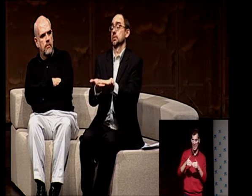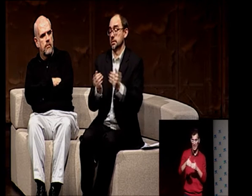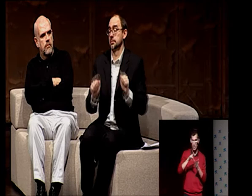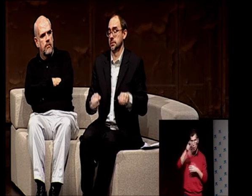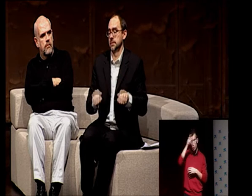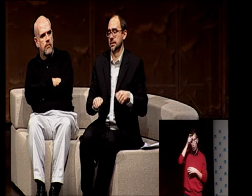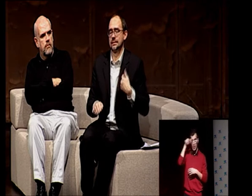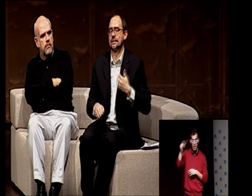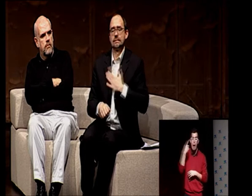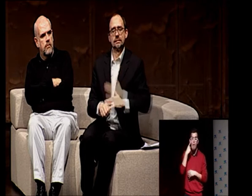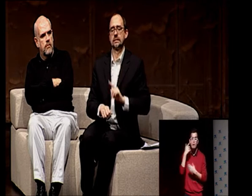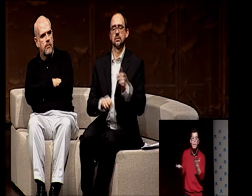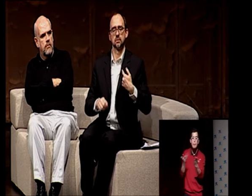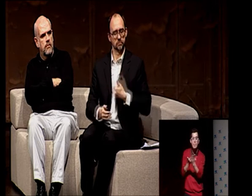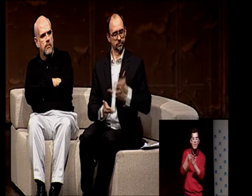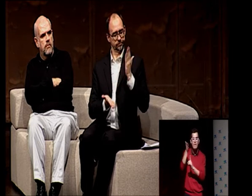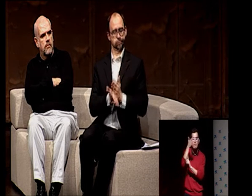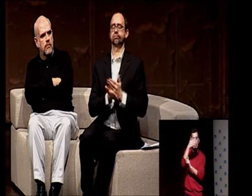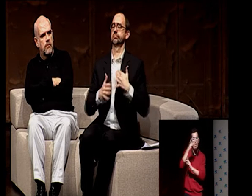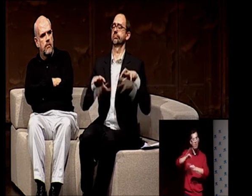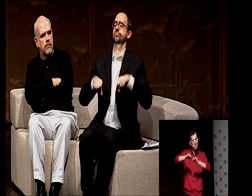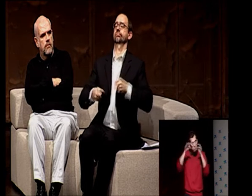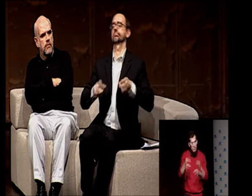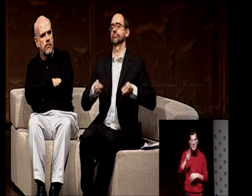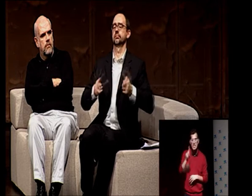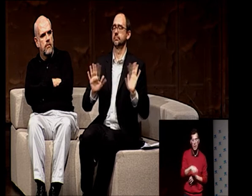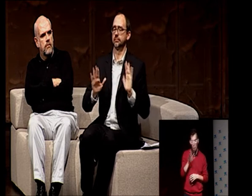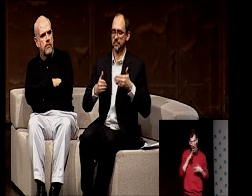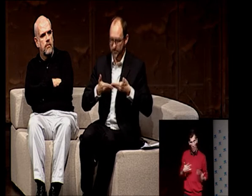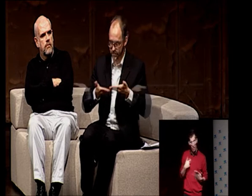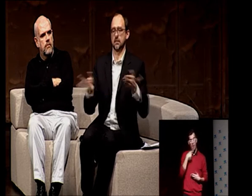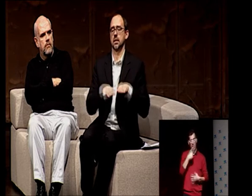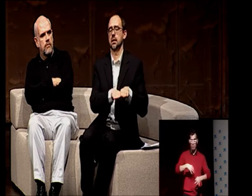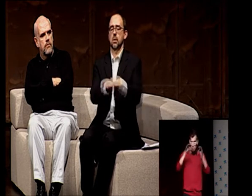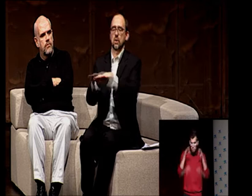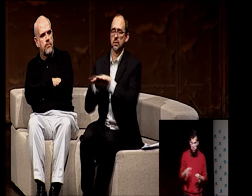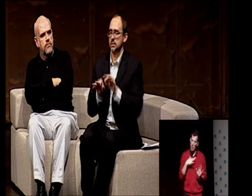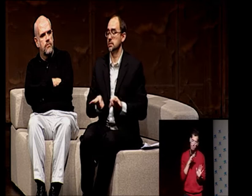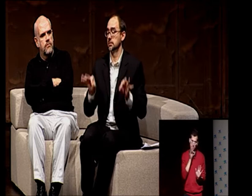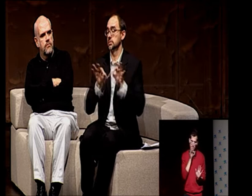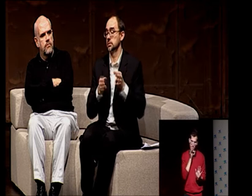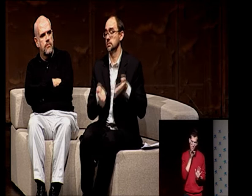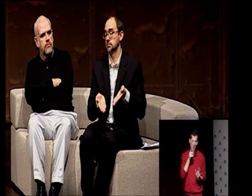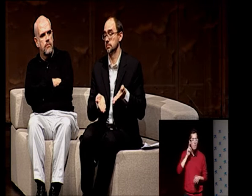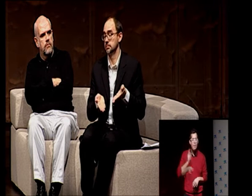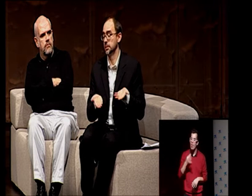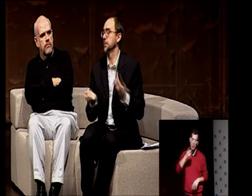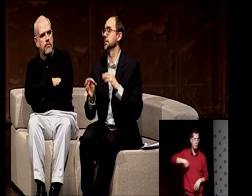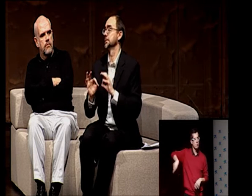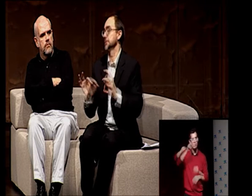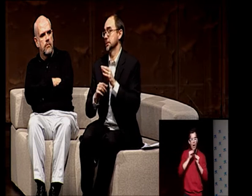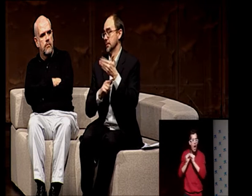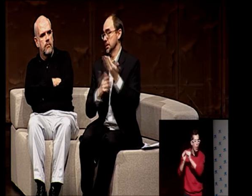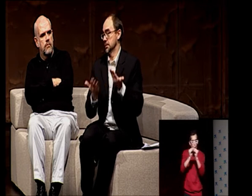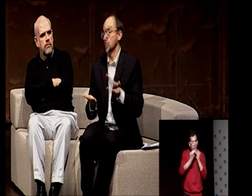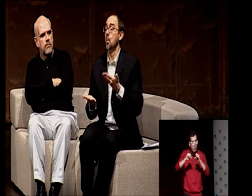se adopte una bandera eh Para todas las personas sordas si se consigue o no se consigue yo